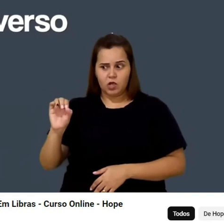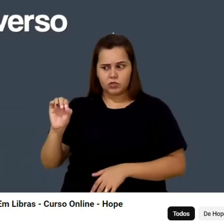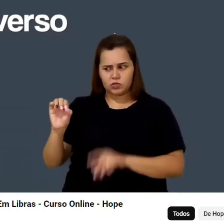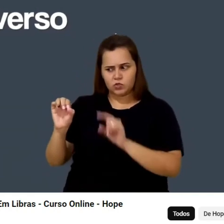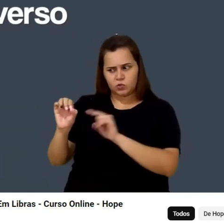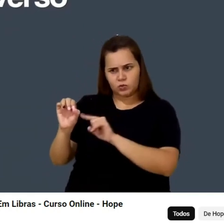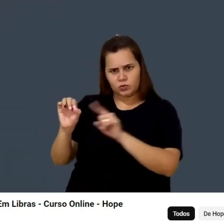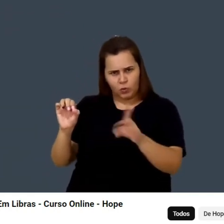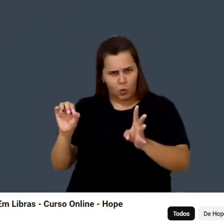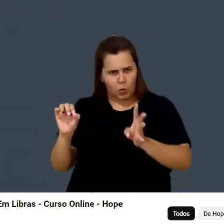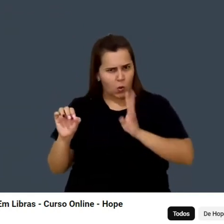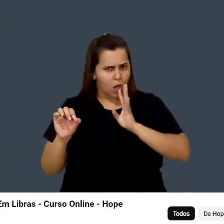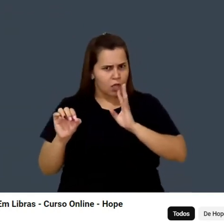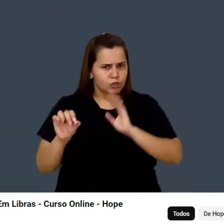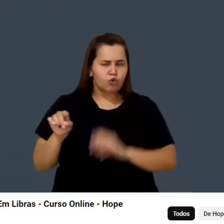universo?